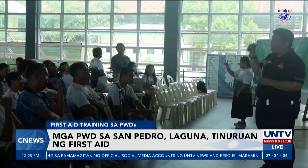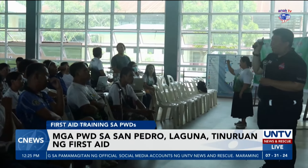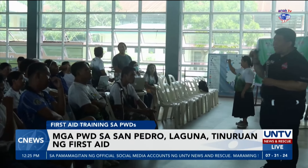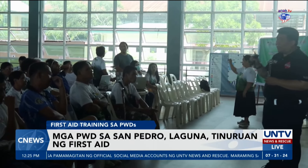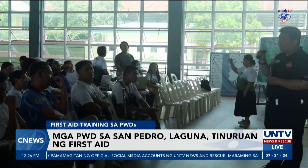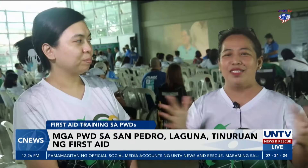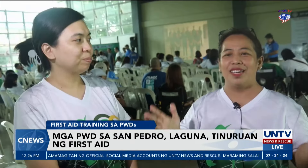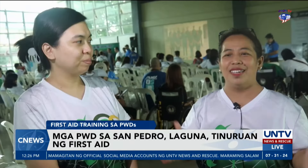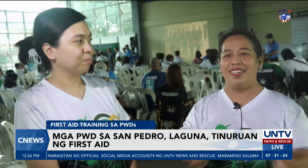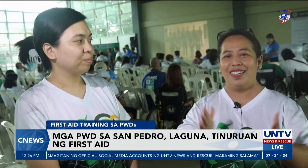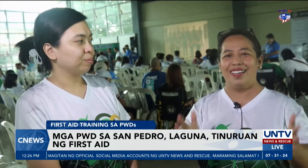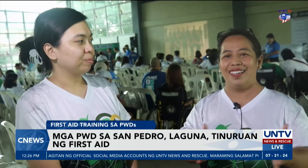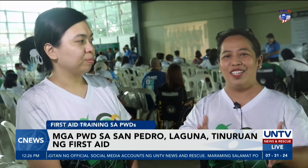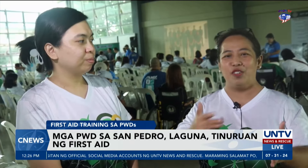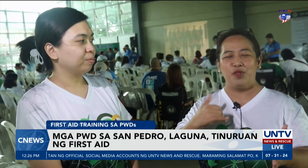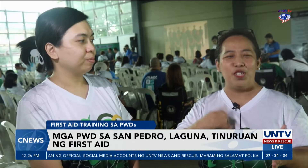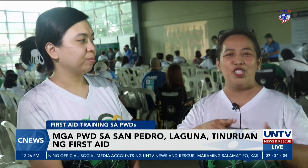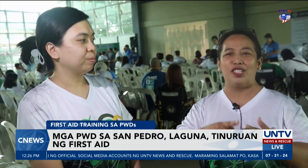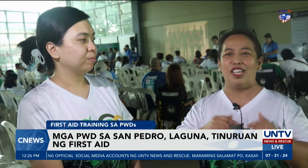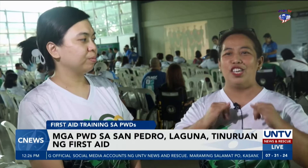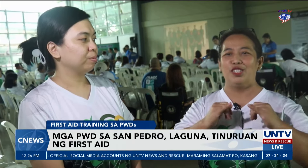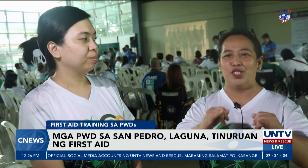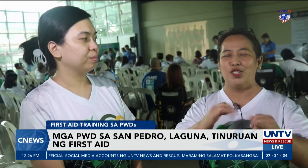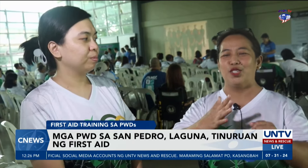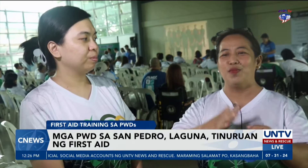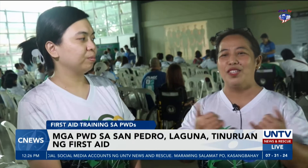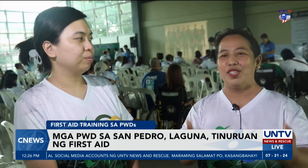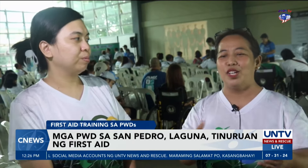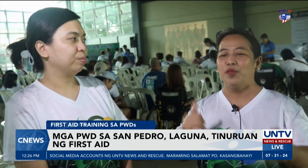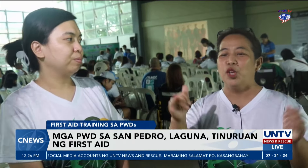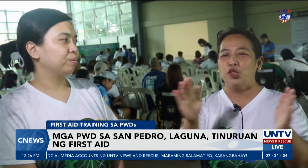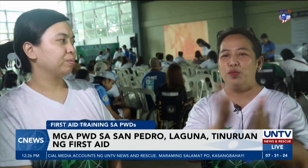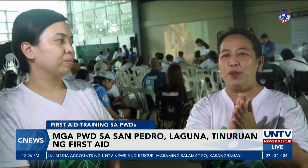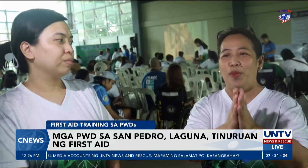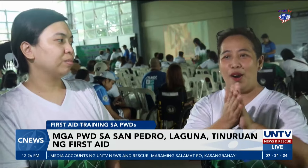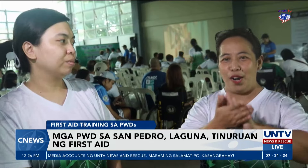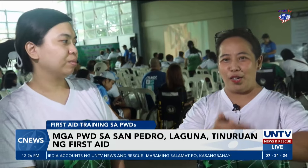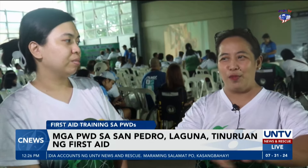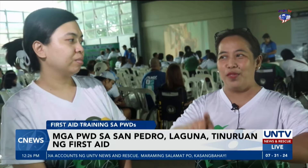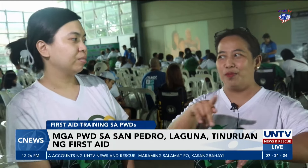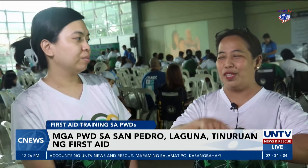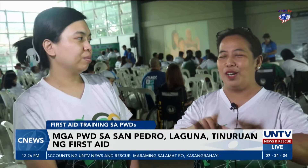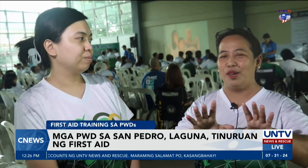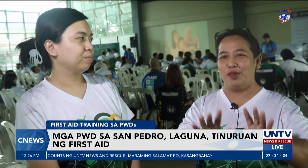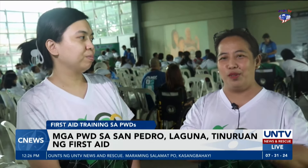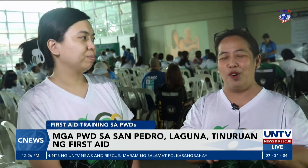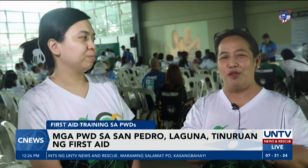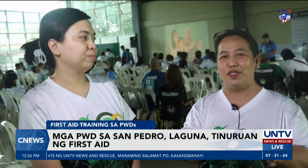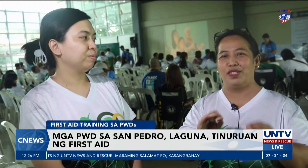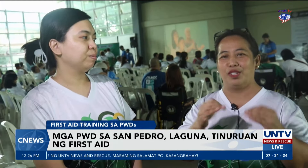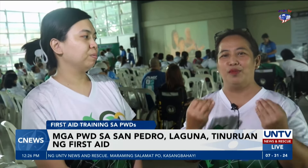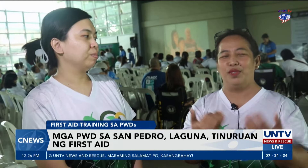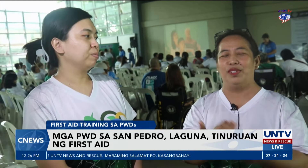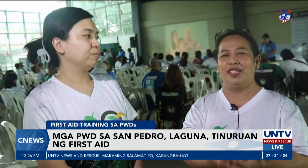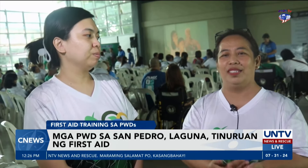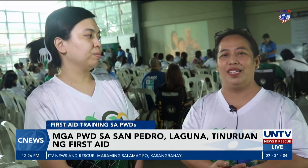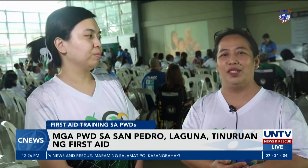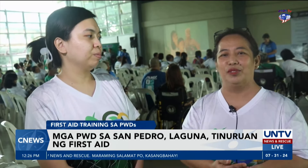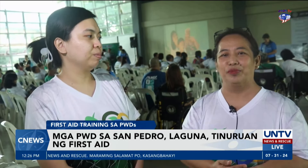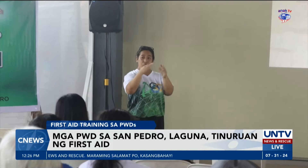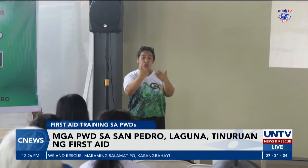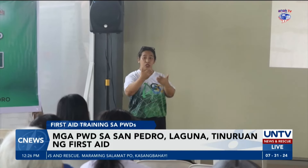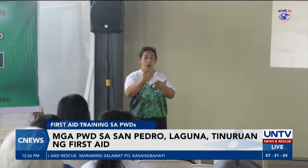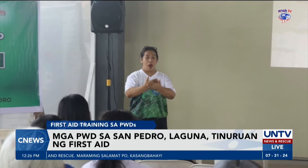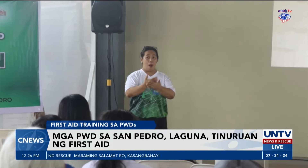not think more twice. I immediately introduced myself to be part of the PDAW office